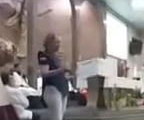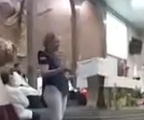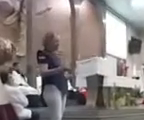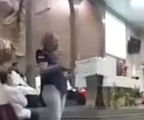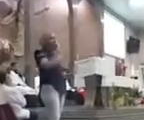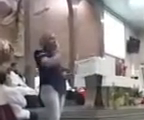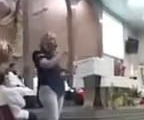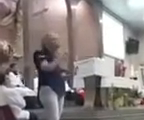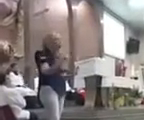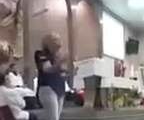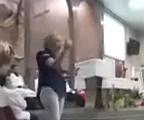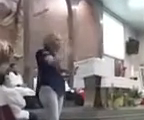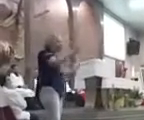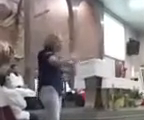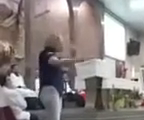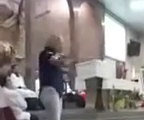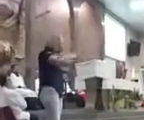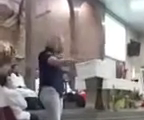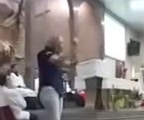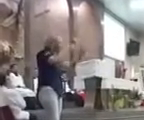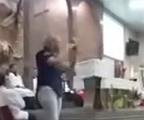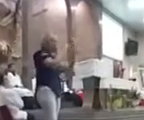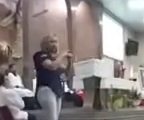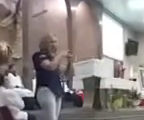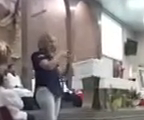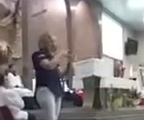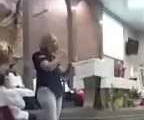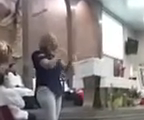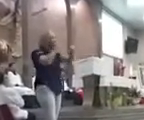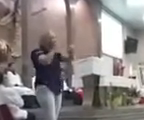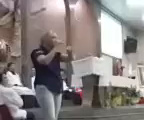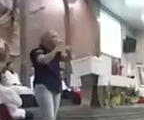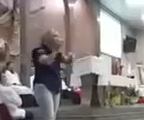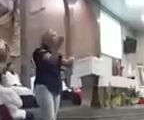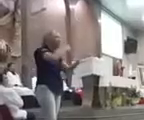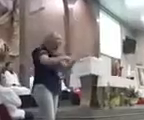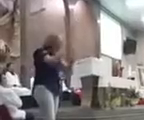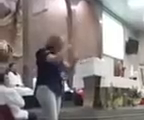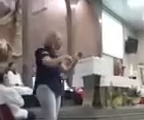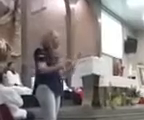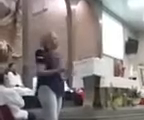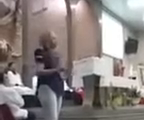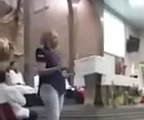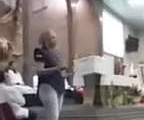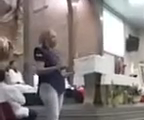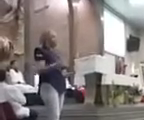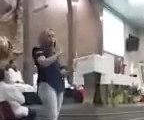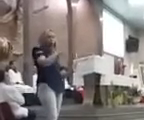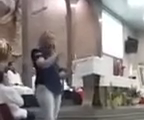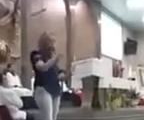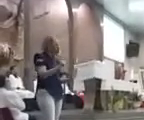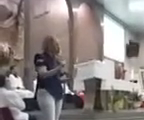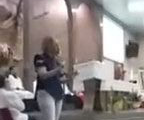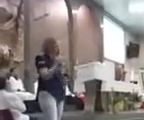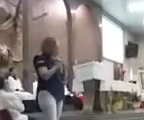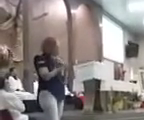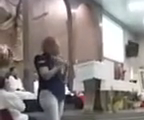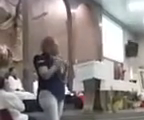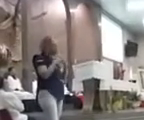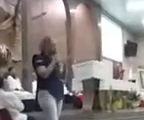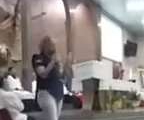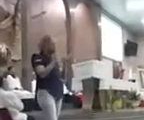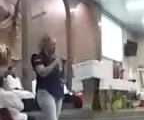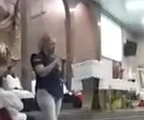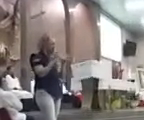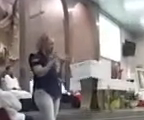Na igreja entram todos foram convidados para o banquete. Não tem como lá, aqui